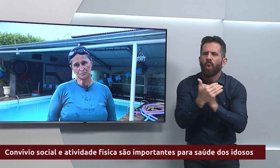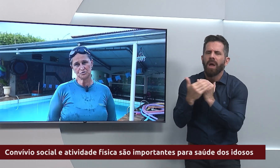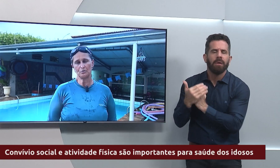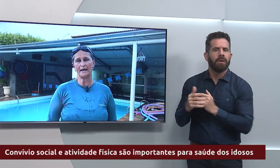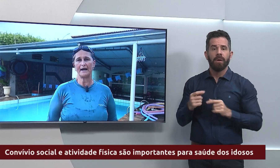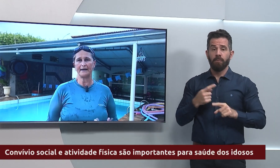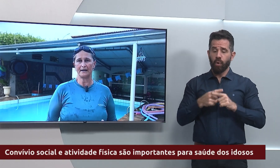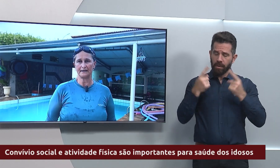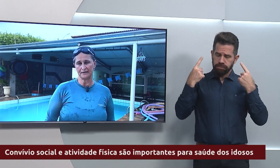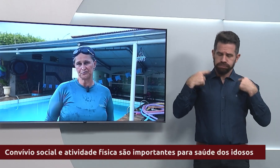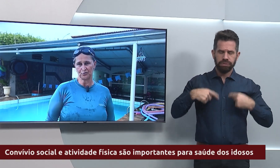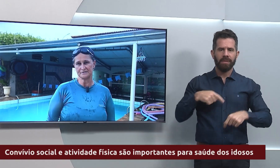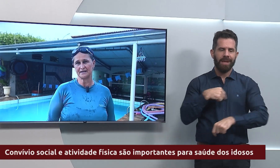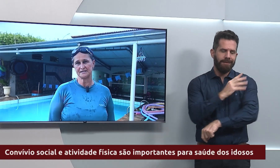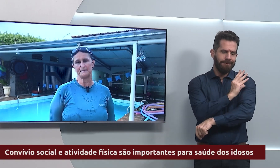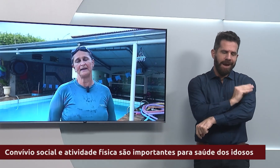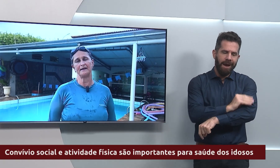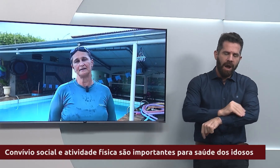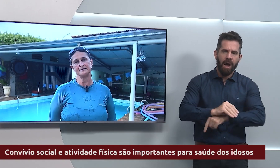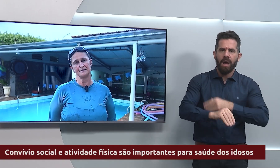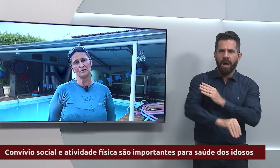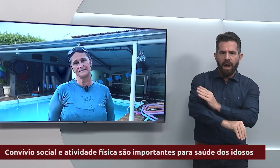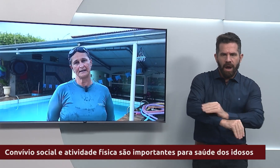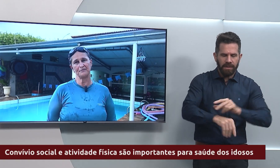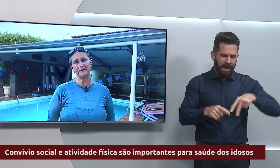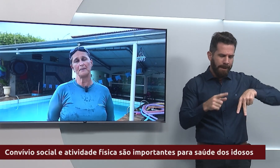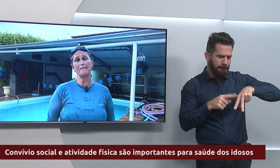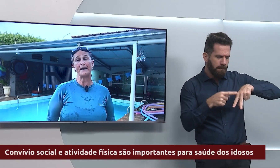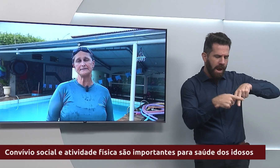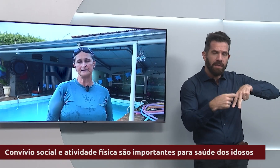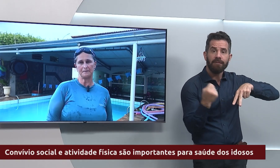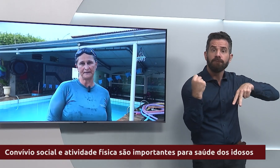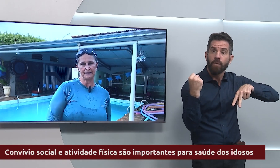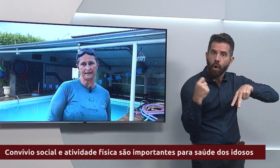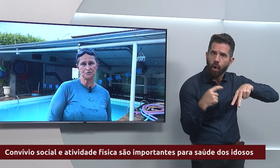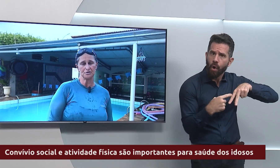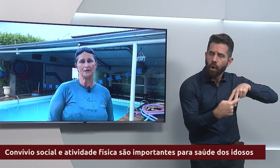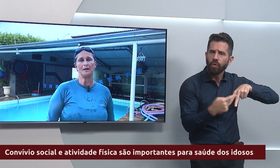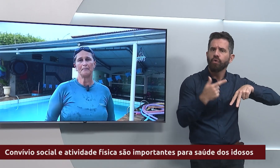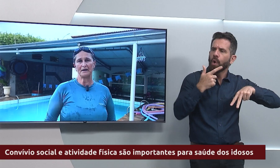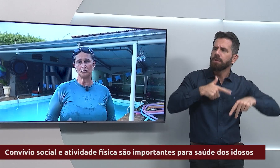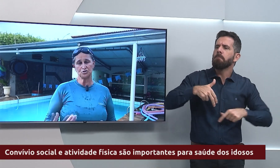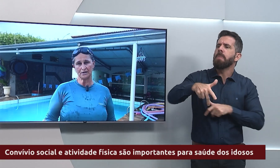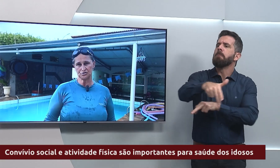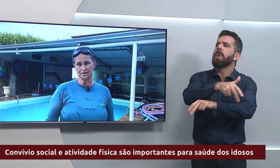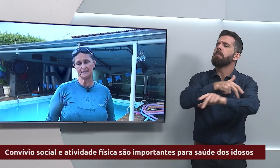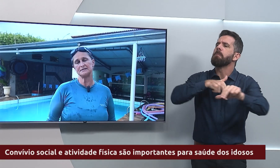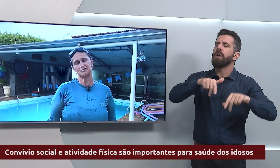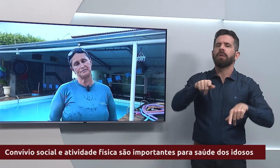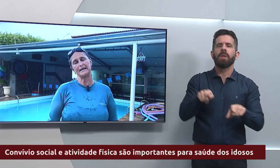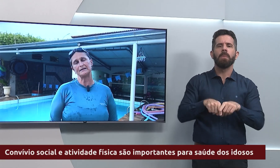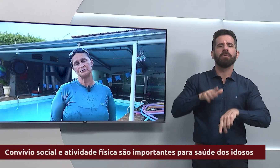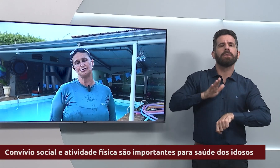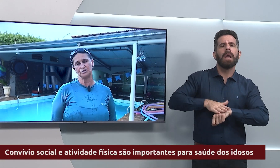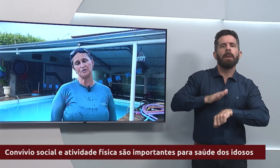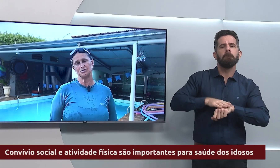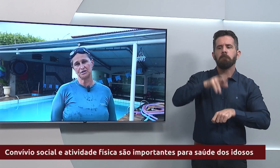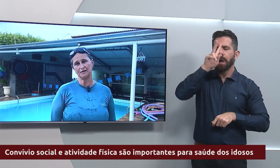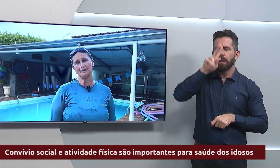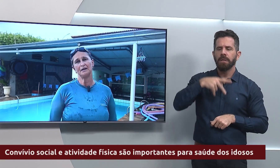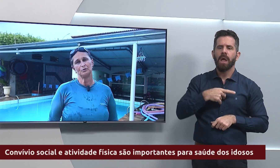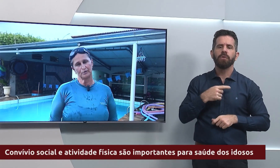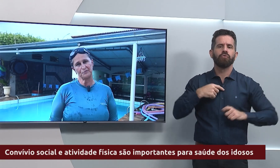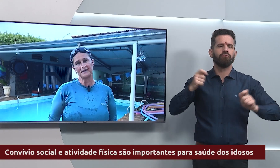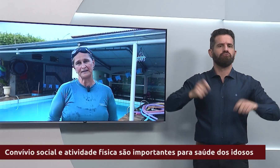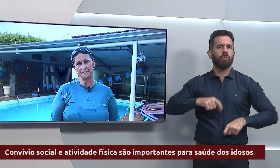massa muscular, ela tem força nas pernas, então assim ela fica mais independente para no dia a dia, das atividades do dia a